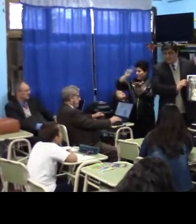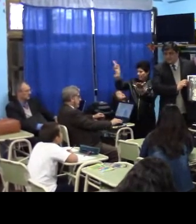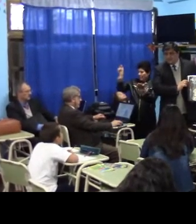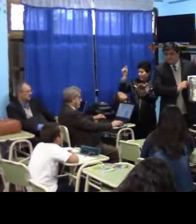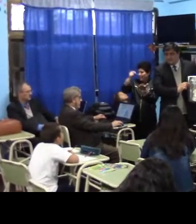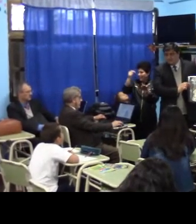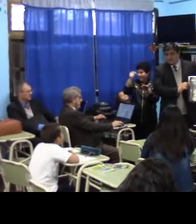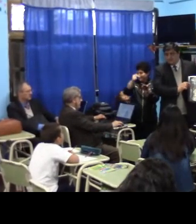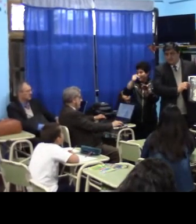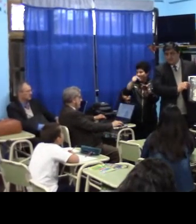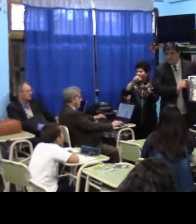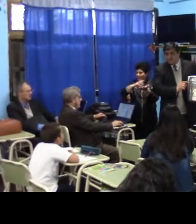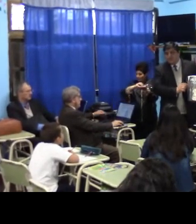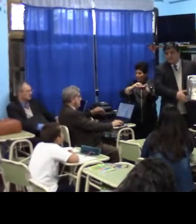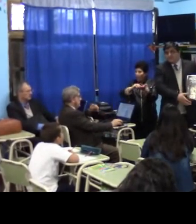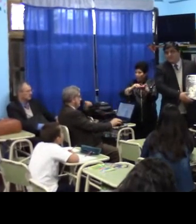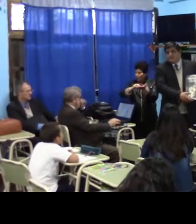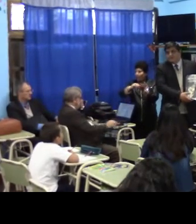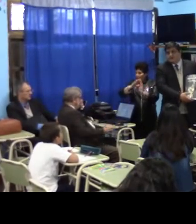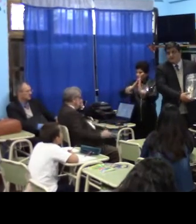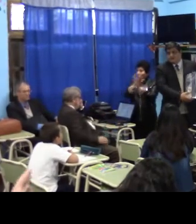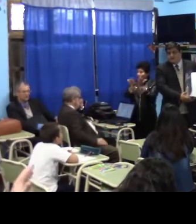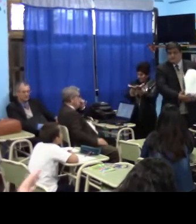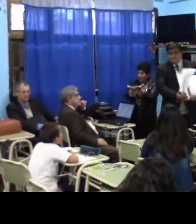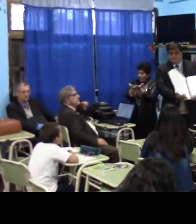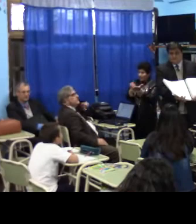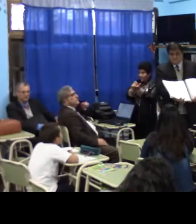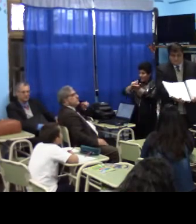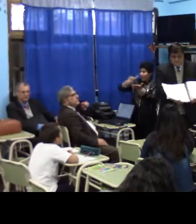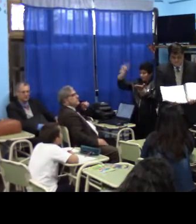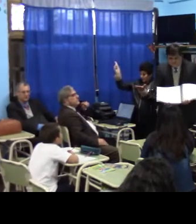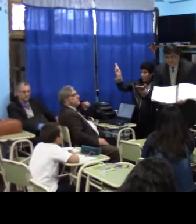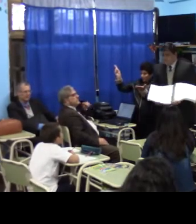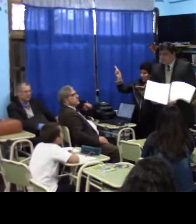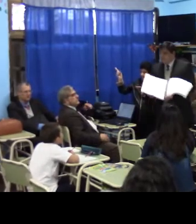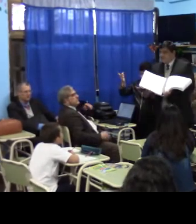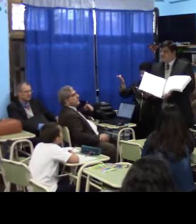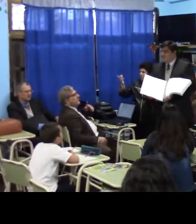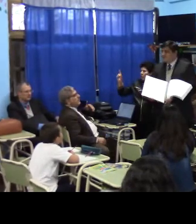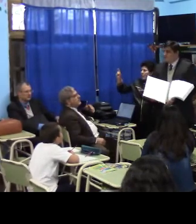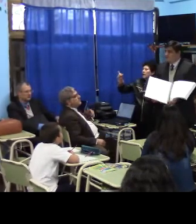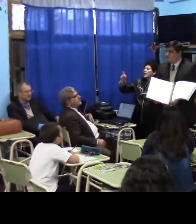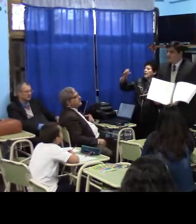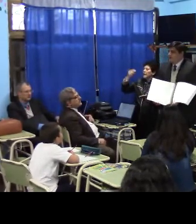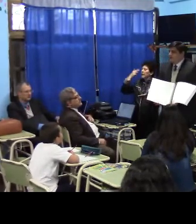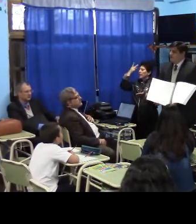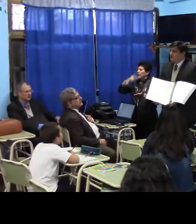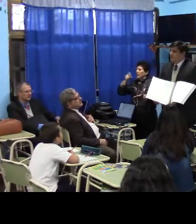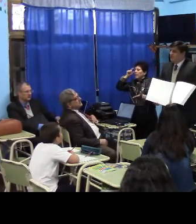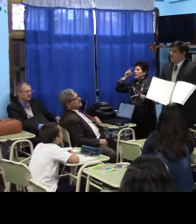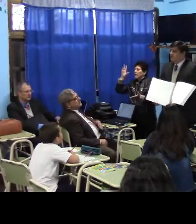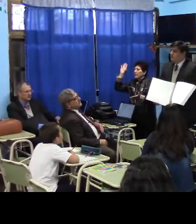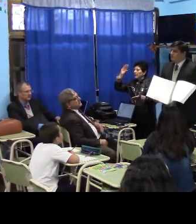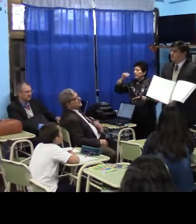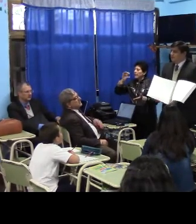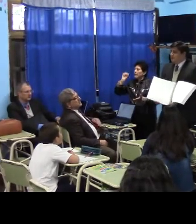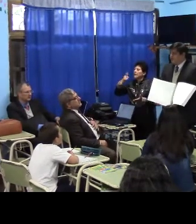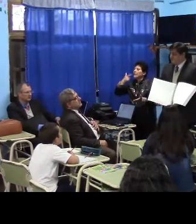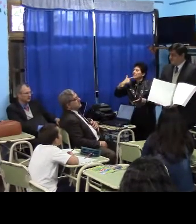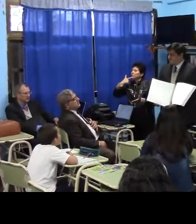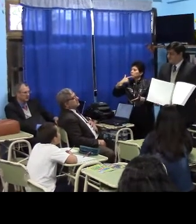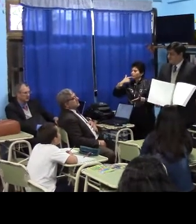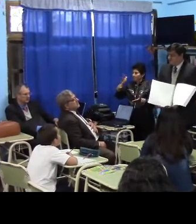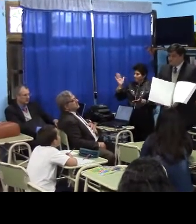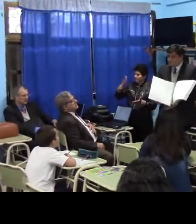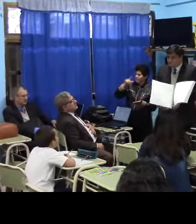Corintios. Hechos, Romanos y una parte de Primera de Corintios. ¿Está? Está siendo reavivados por su